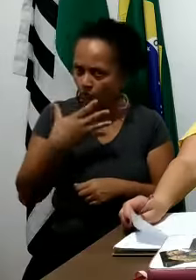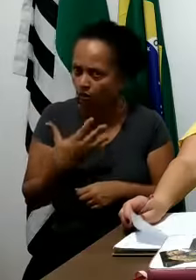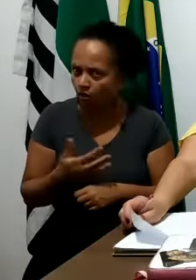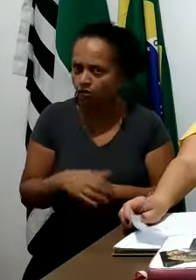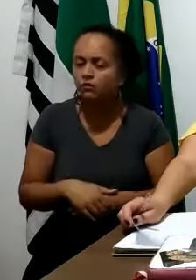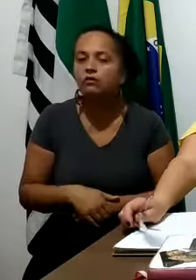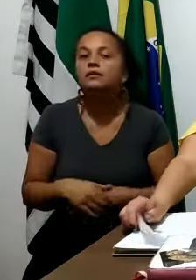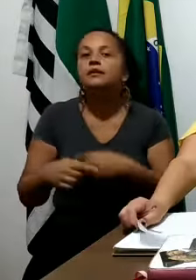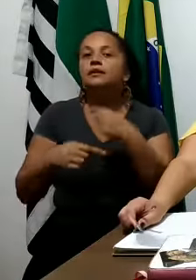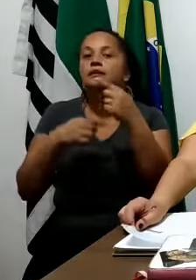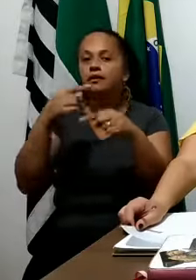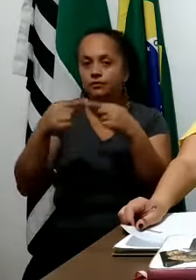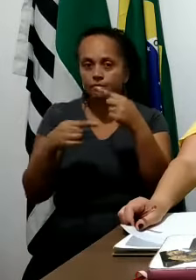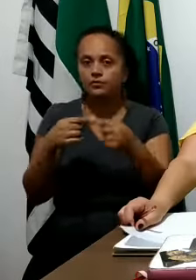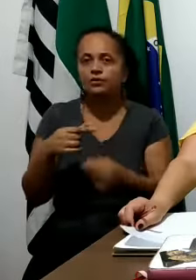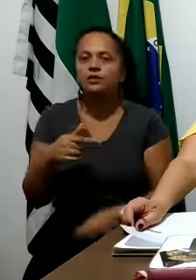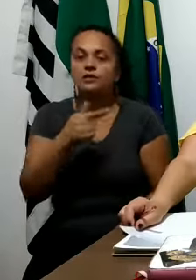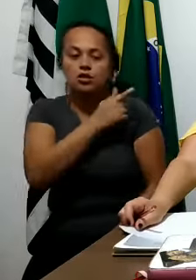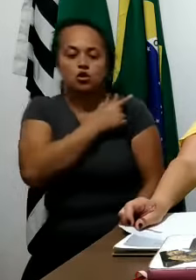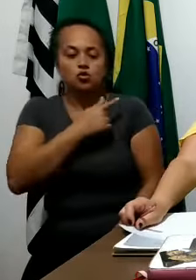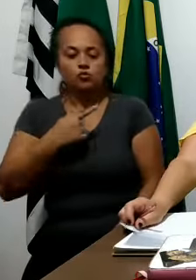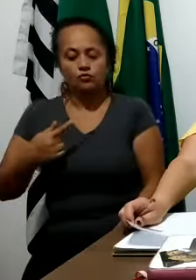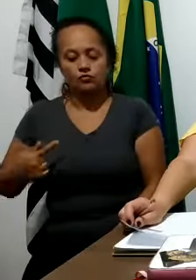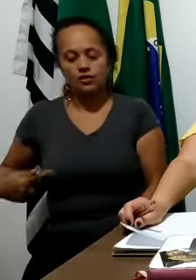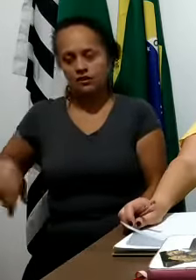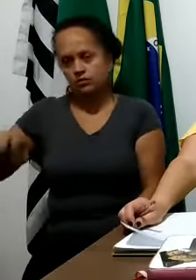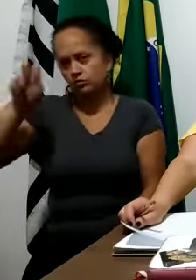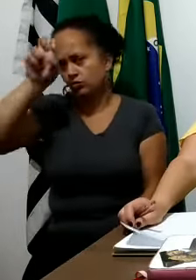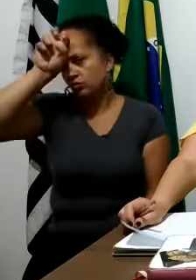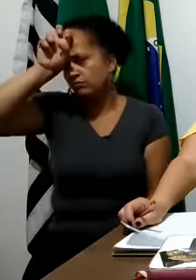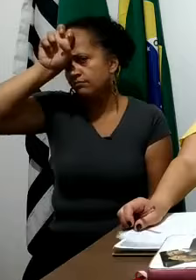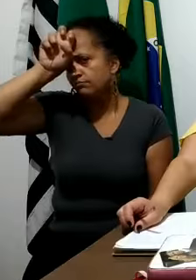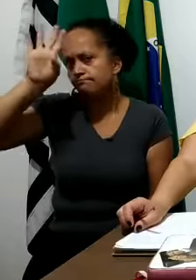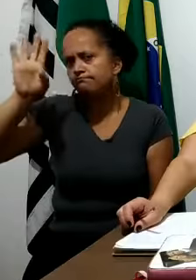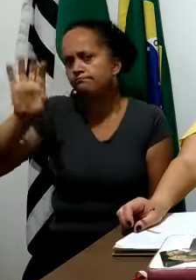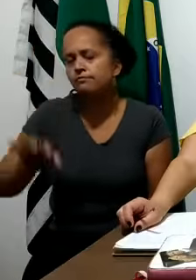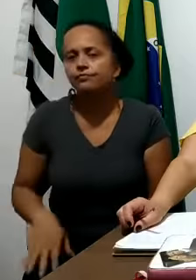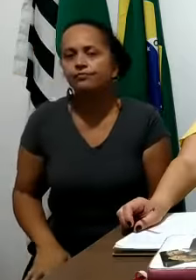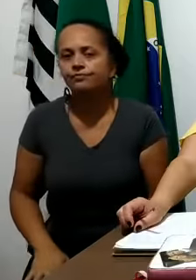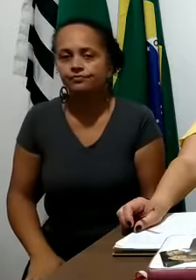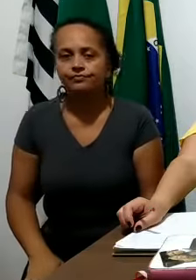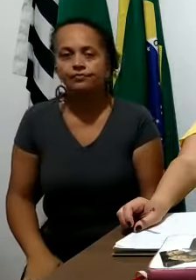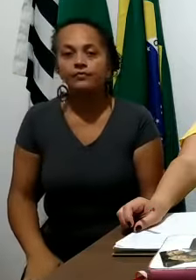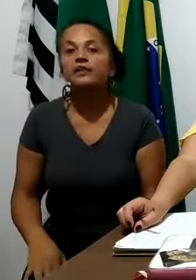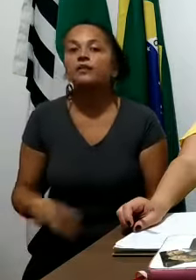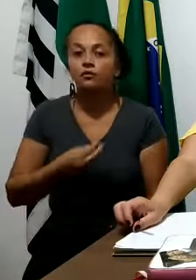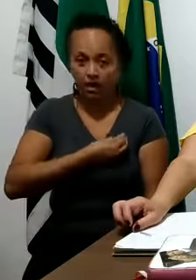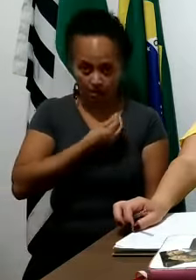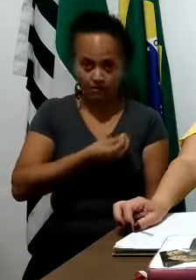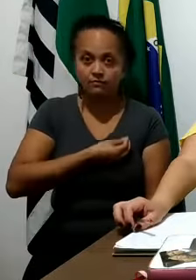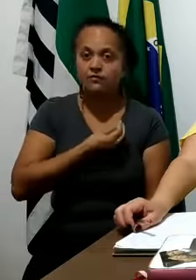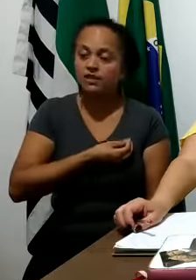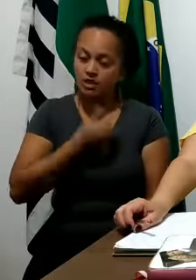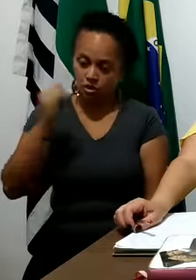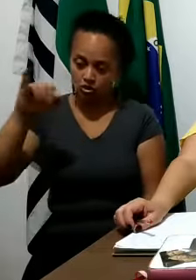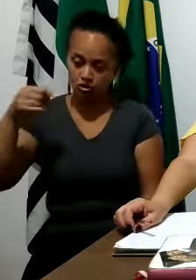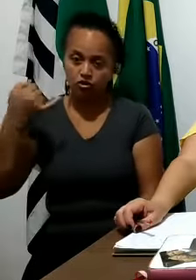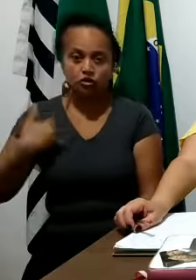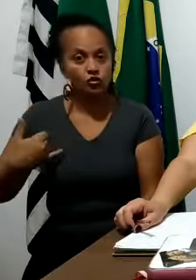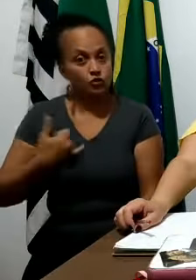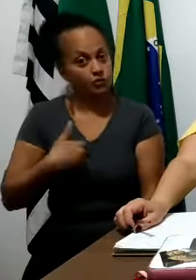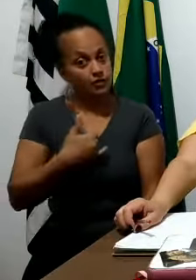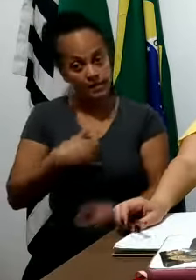né? Acima dele estava somente o faraó. Então a vida de José foi honrada ali pelo testemunho dele. E ele não